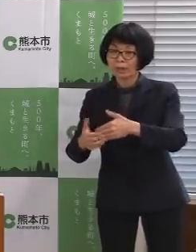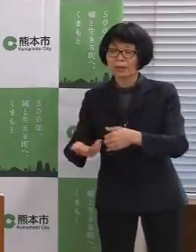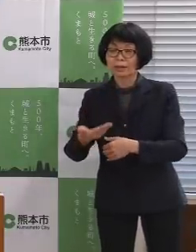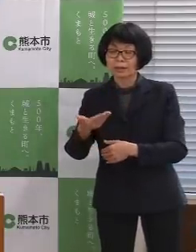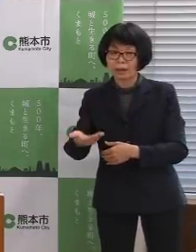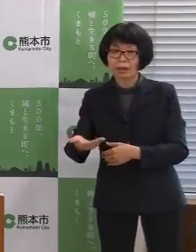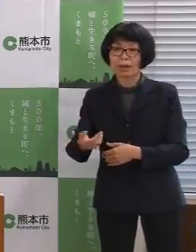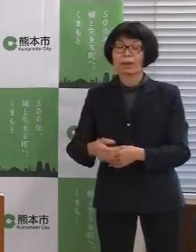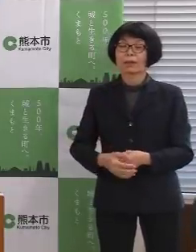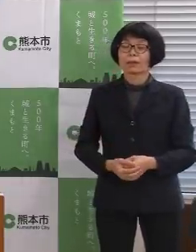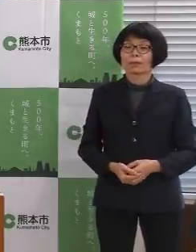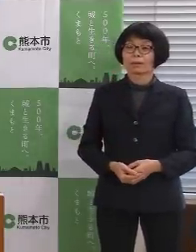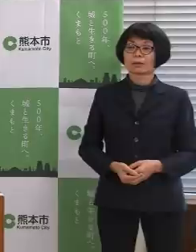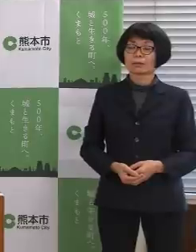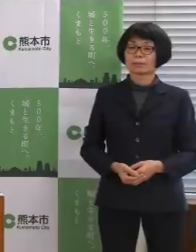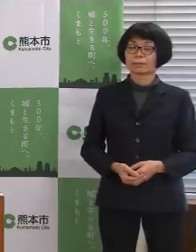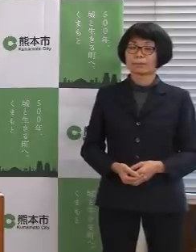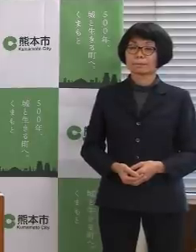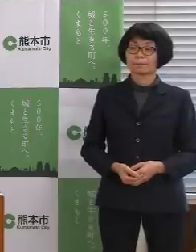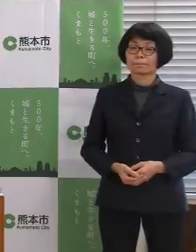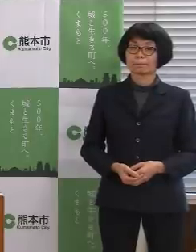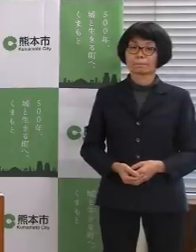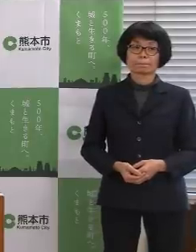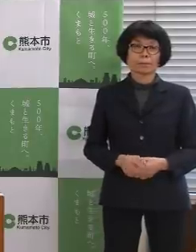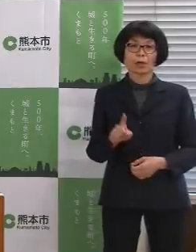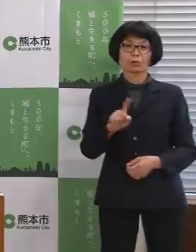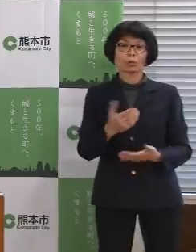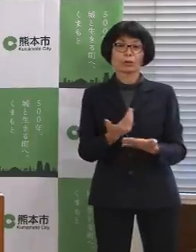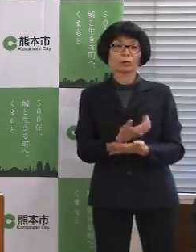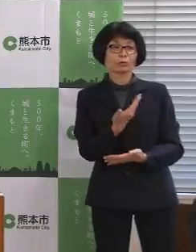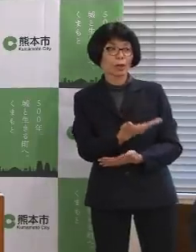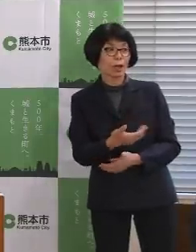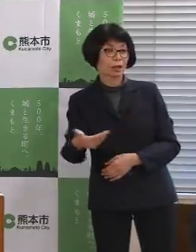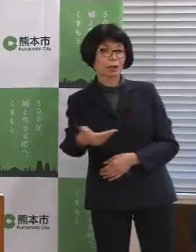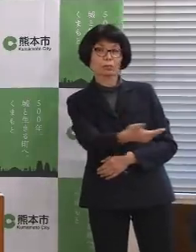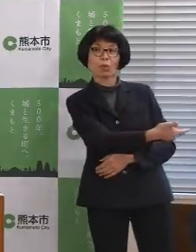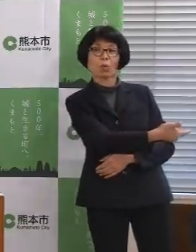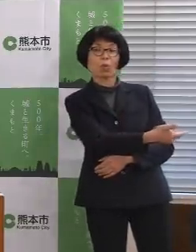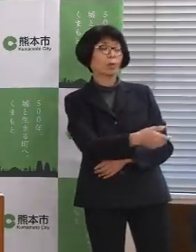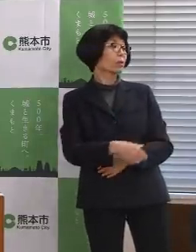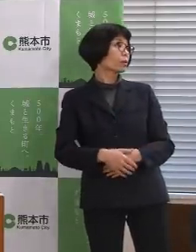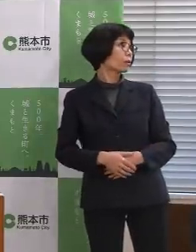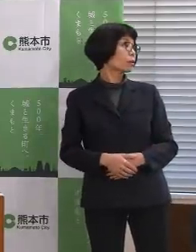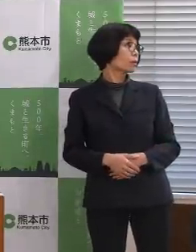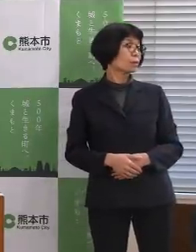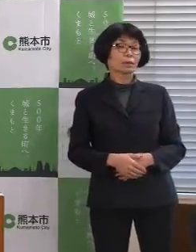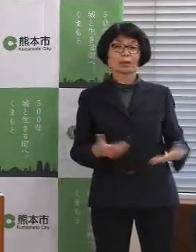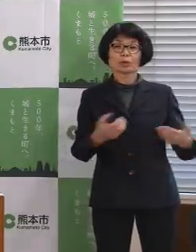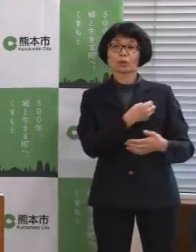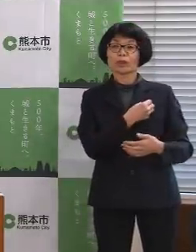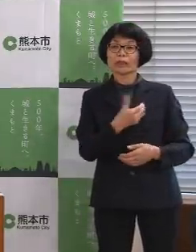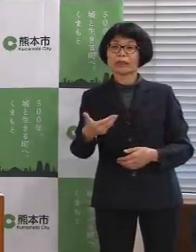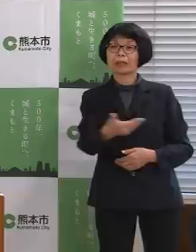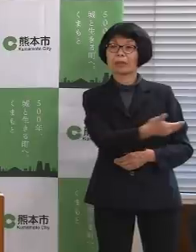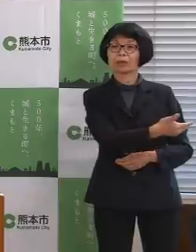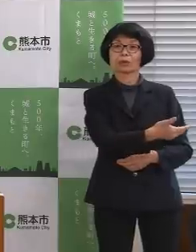5月の、これは、どうなりますかね、何日から何日、今日、ごめん